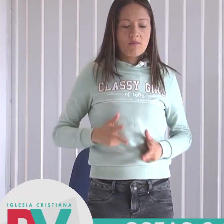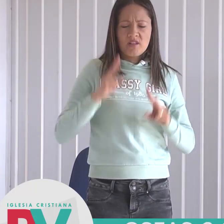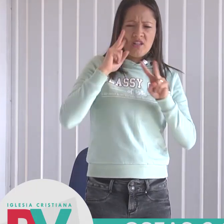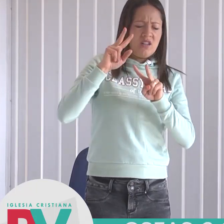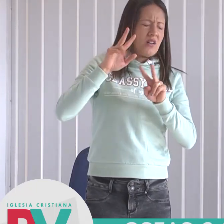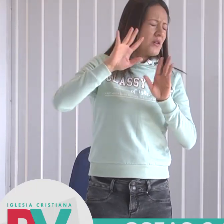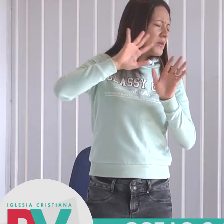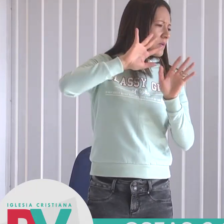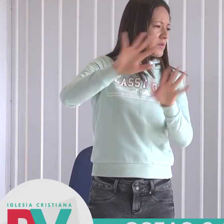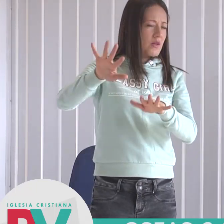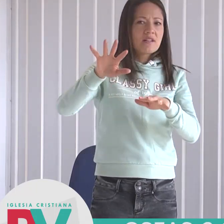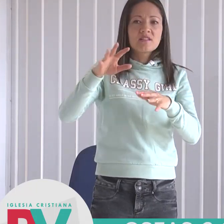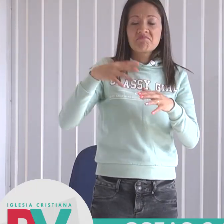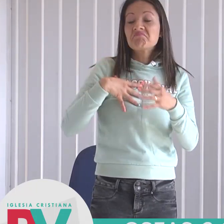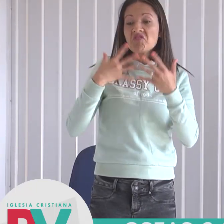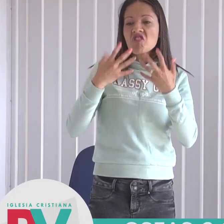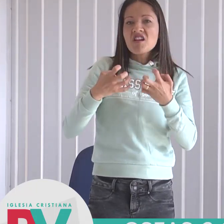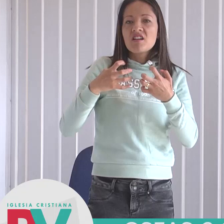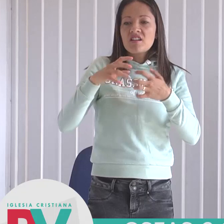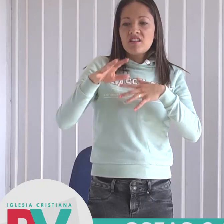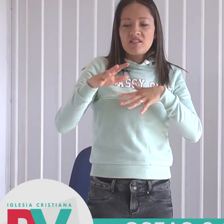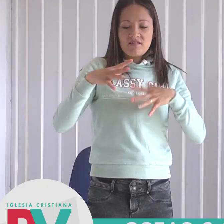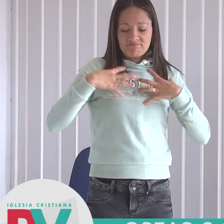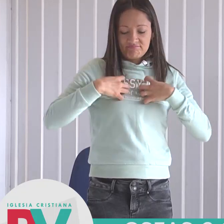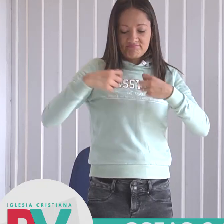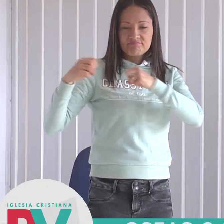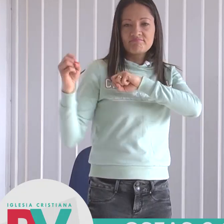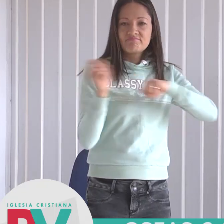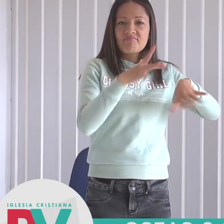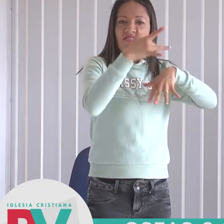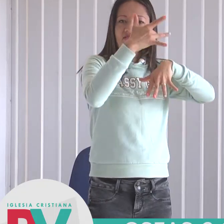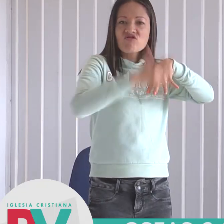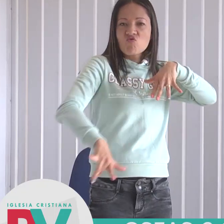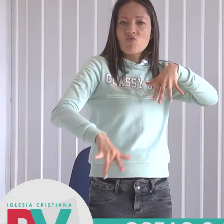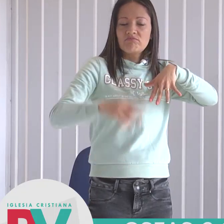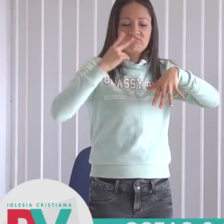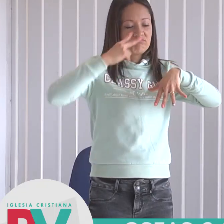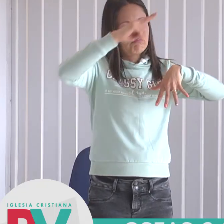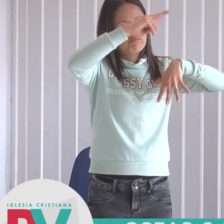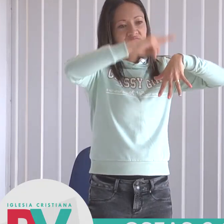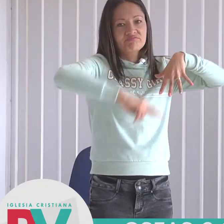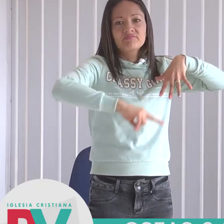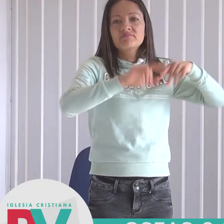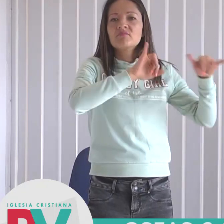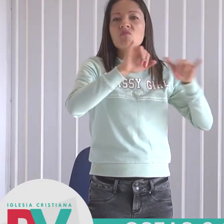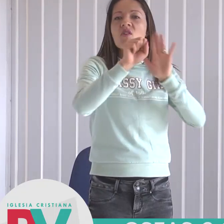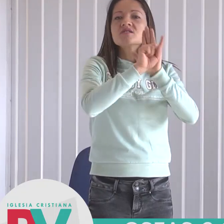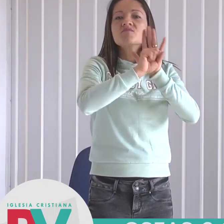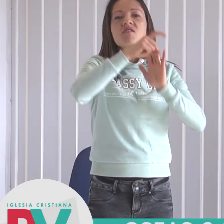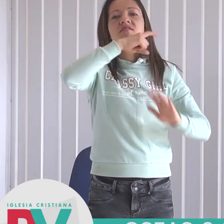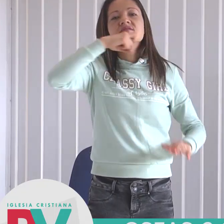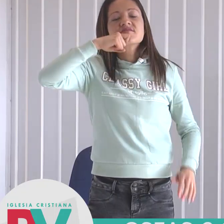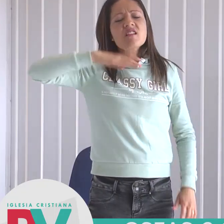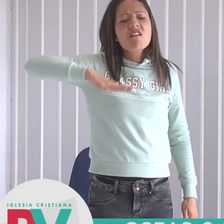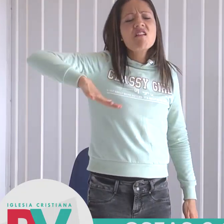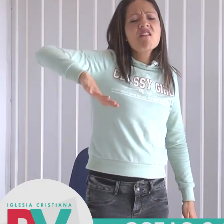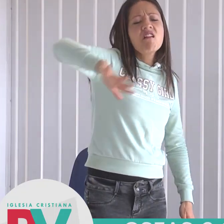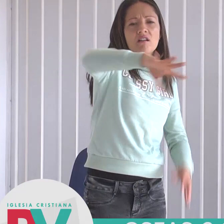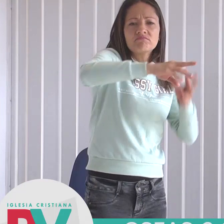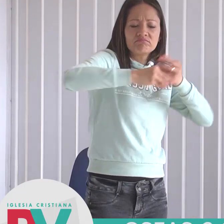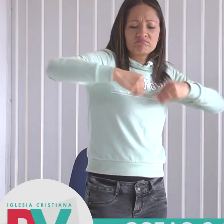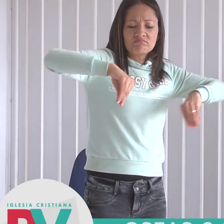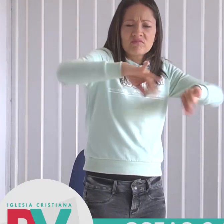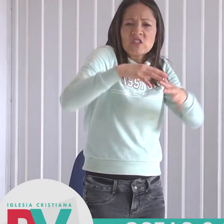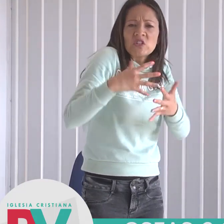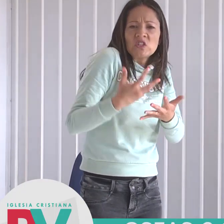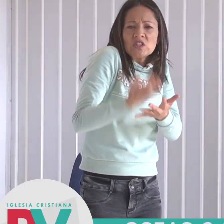despoje y desnude, la ponga como el día en que nació, la haga como un desierto, la deje como tierra seca, y la mate